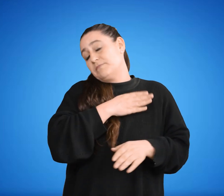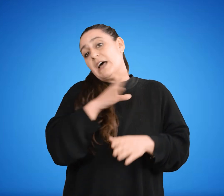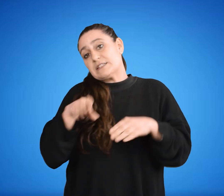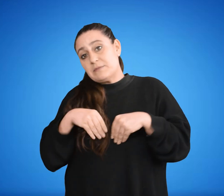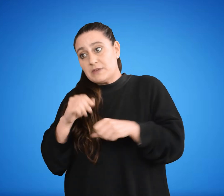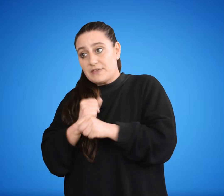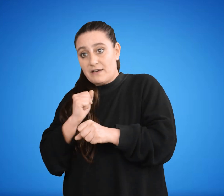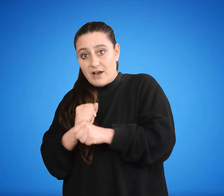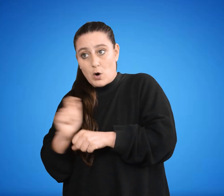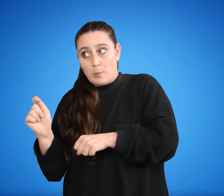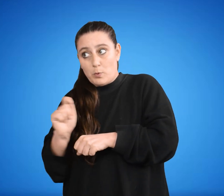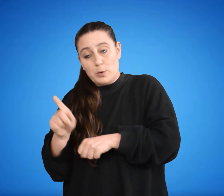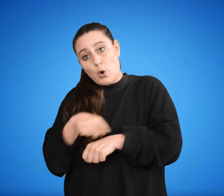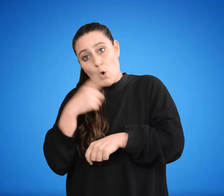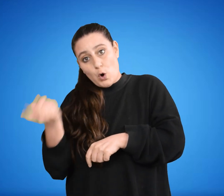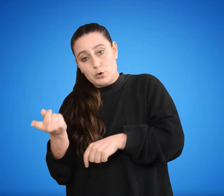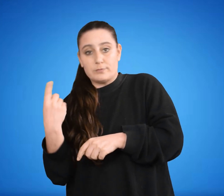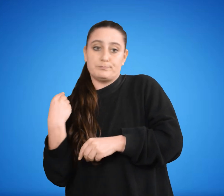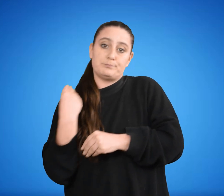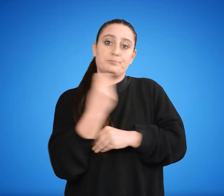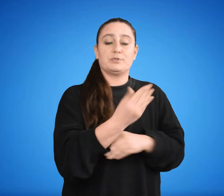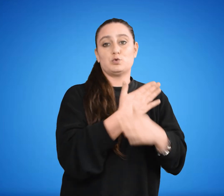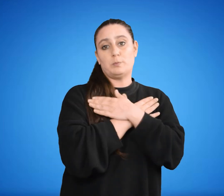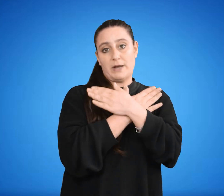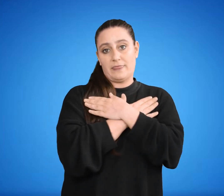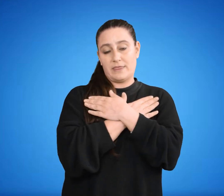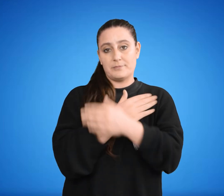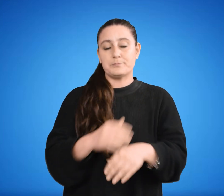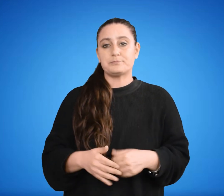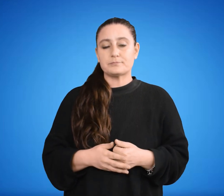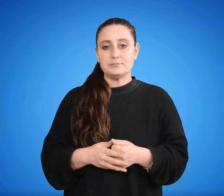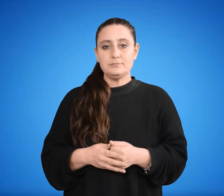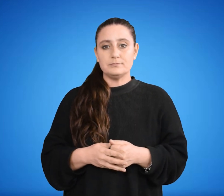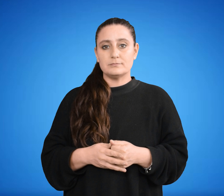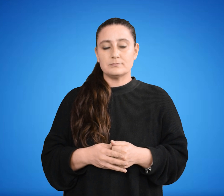casos vacantes su representación en el acto de recibir el empleo o de prestar el